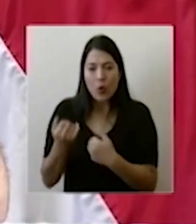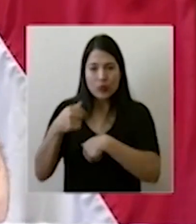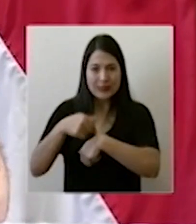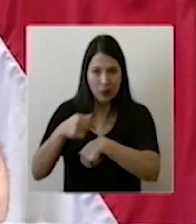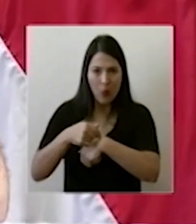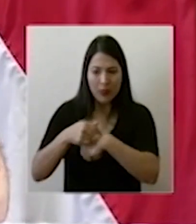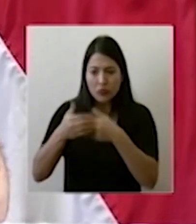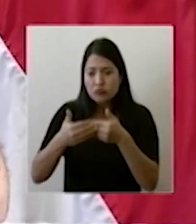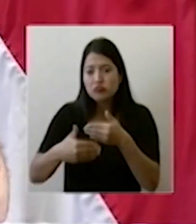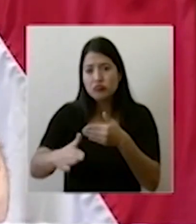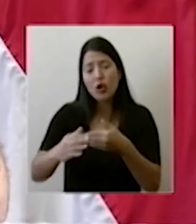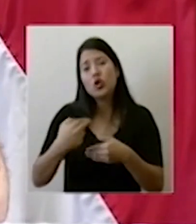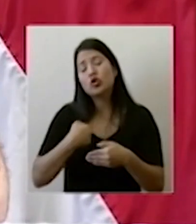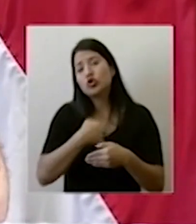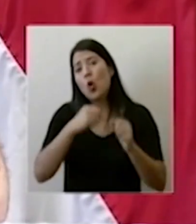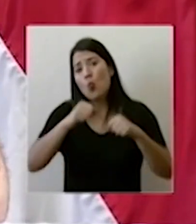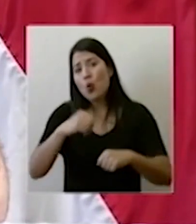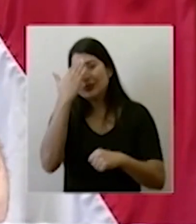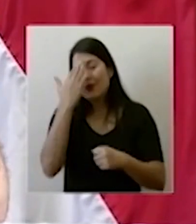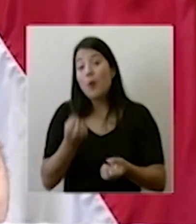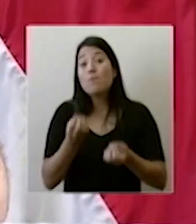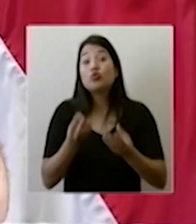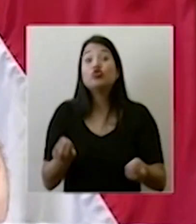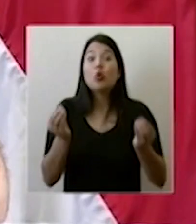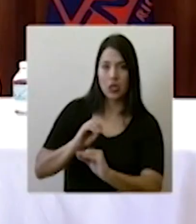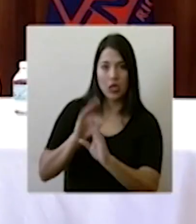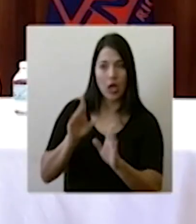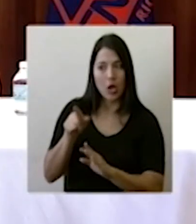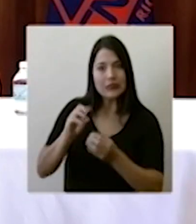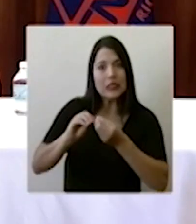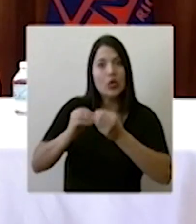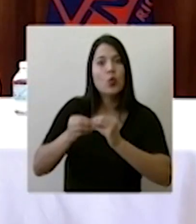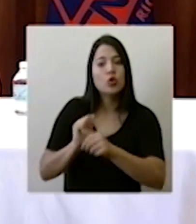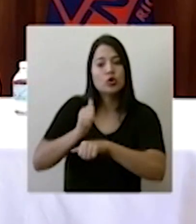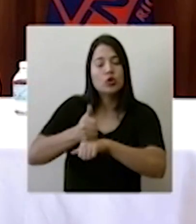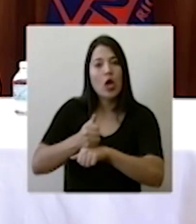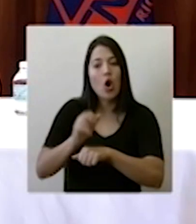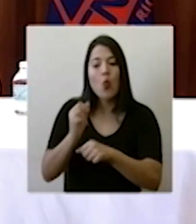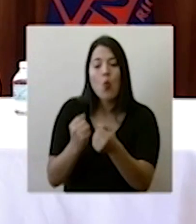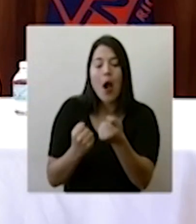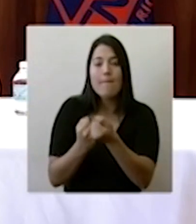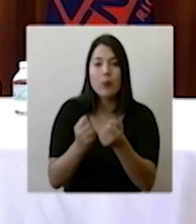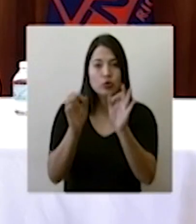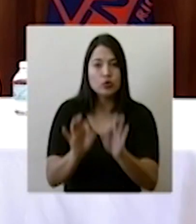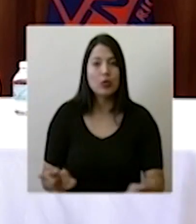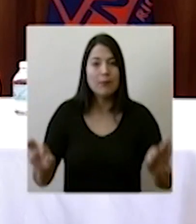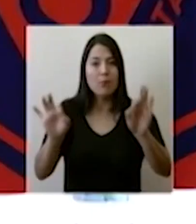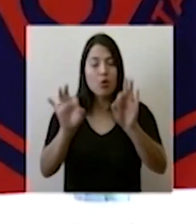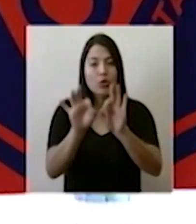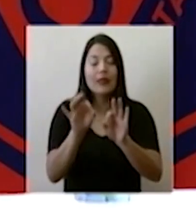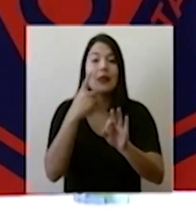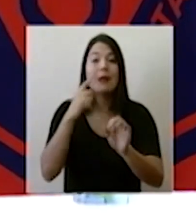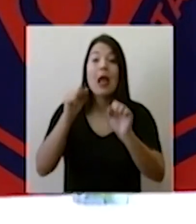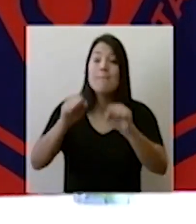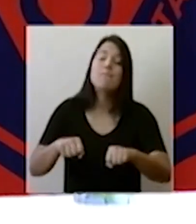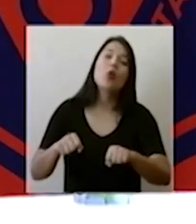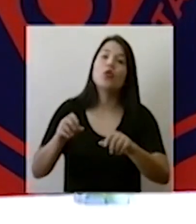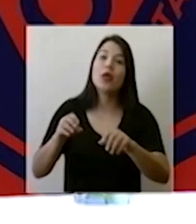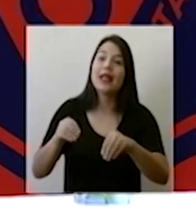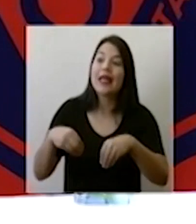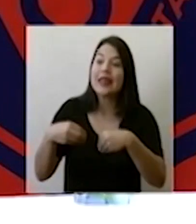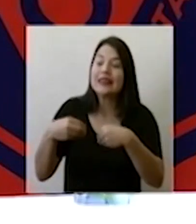próximas semanas vamos a saber mucho más de lo que sabemos hoy. El ministro de Salud, Daniel Salas, aseguró que un 85%